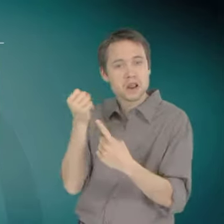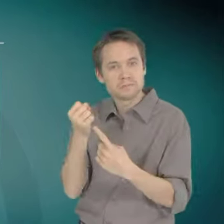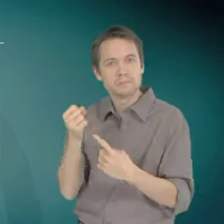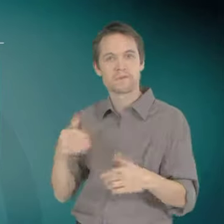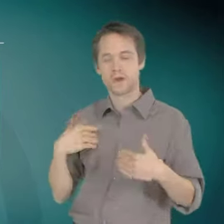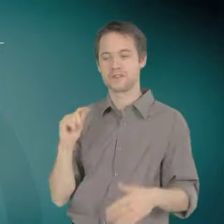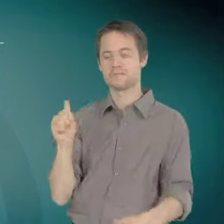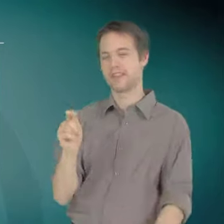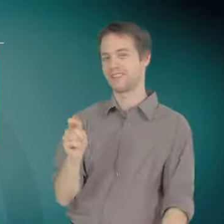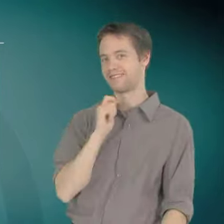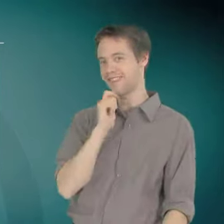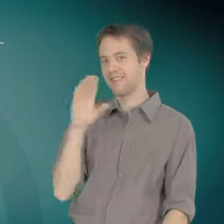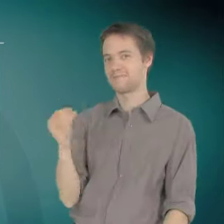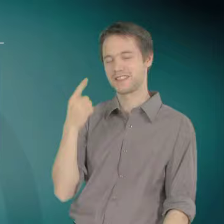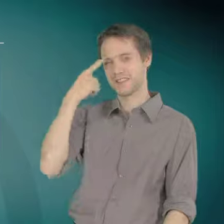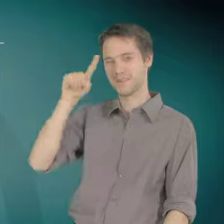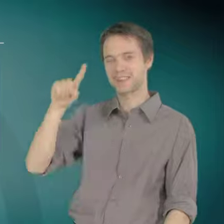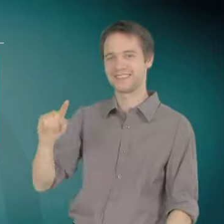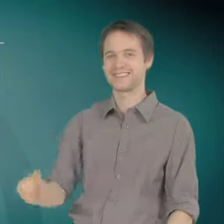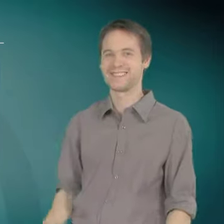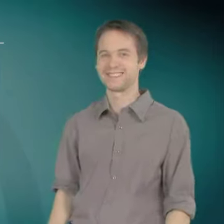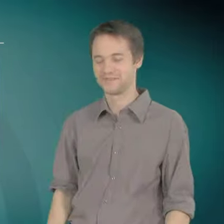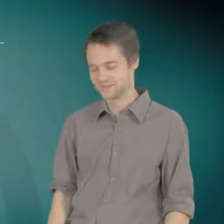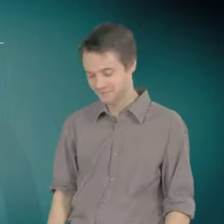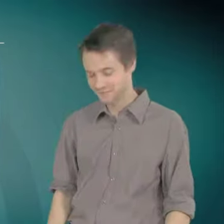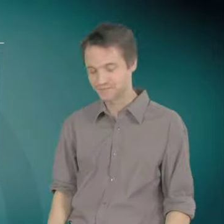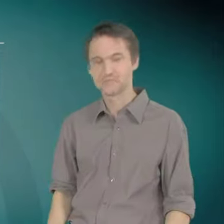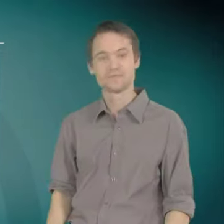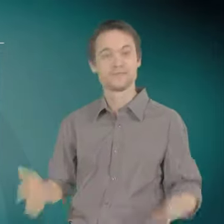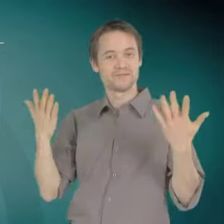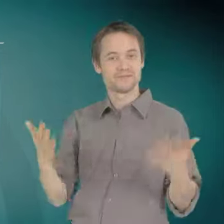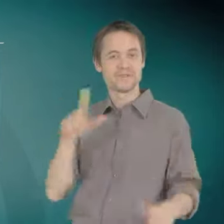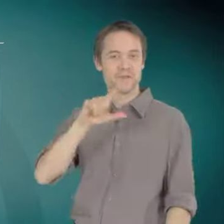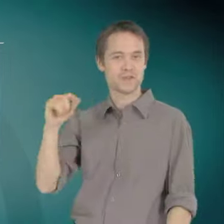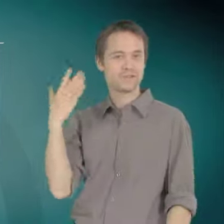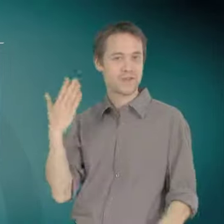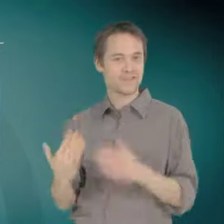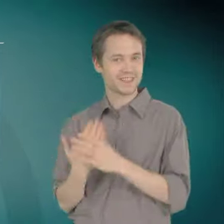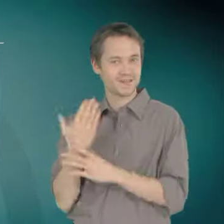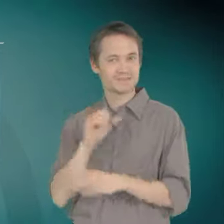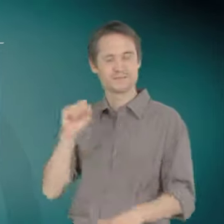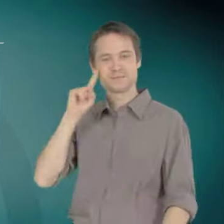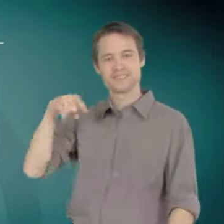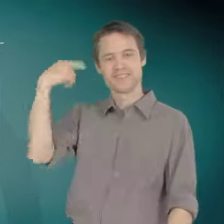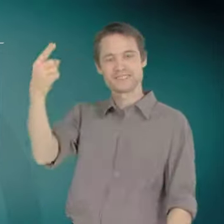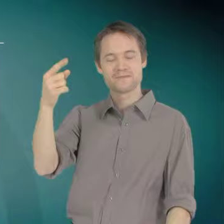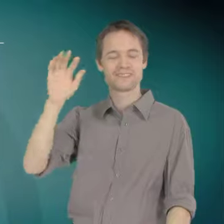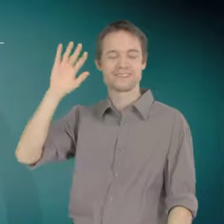wir freuen uns auf den baldigen live talk mit gori das war's von focus 5 news bis nächste woche